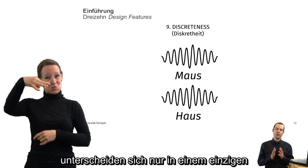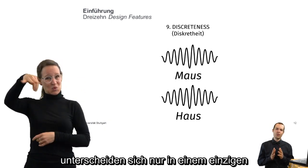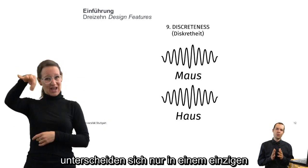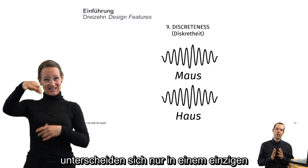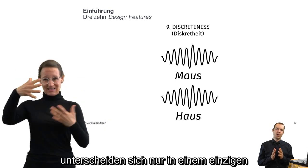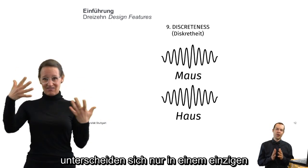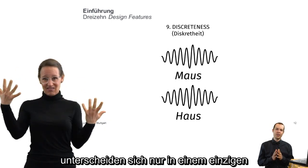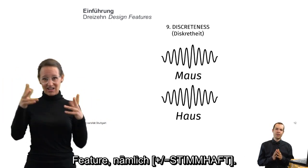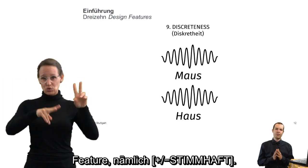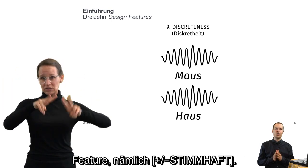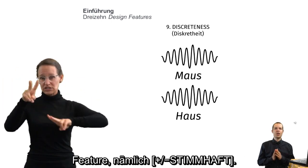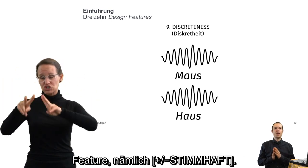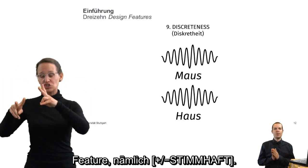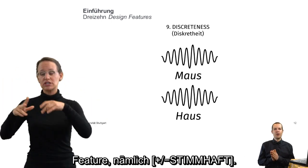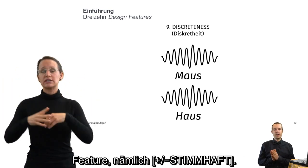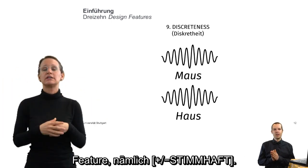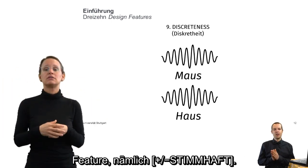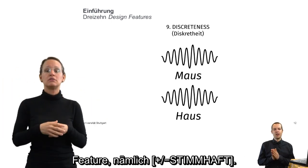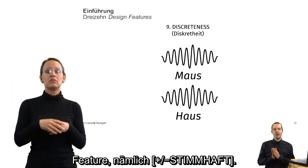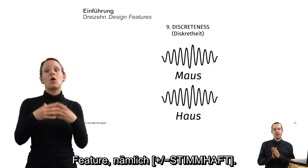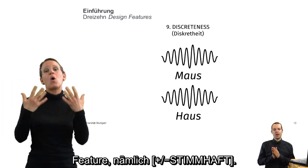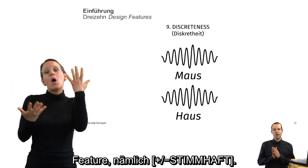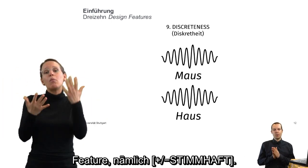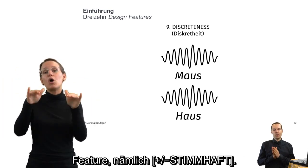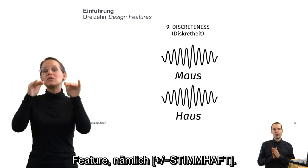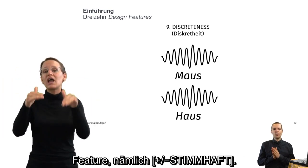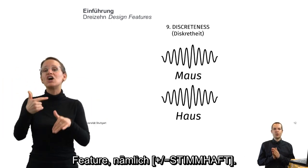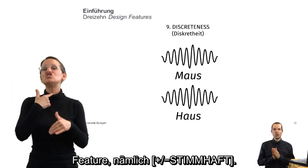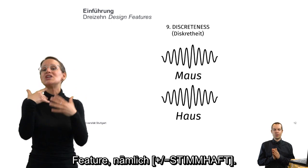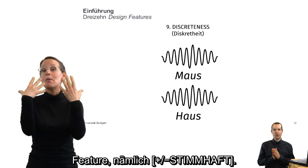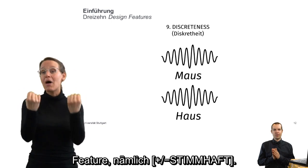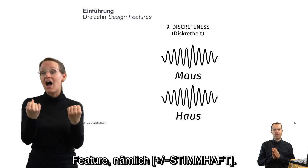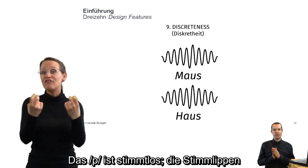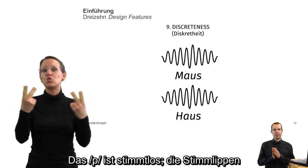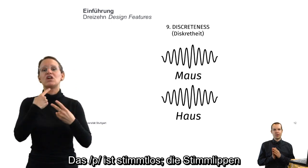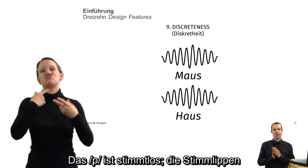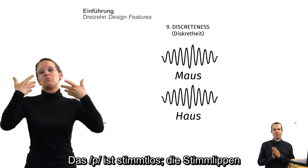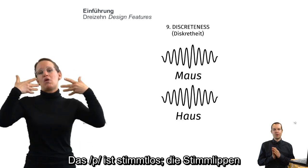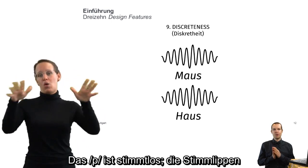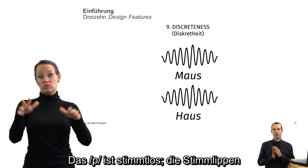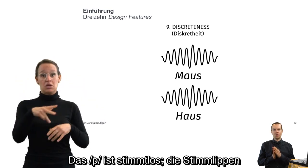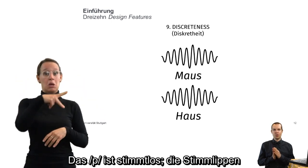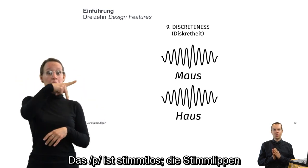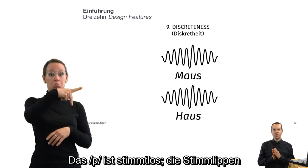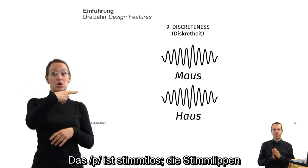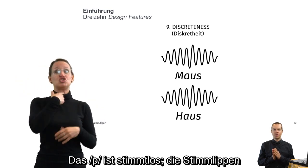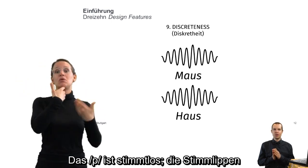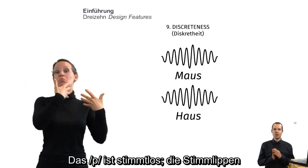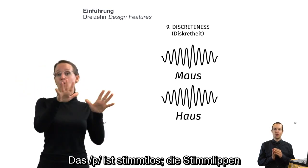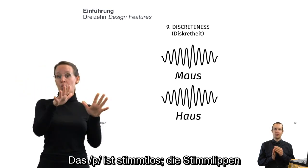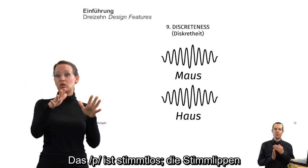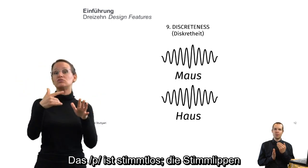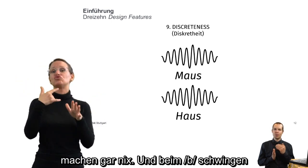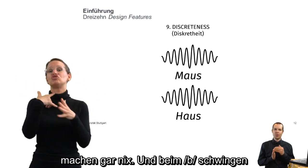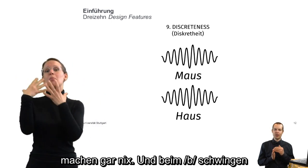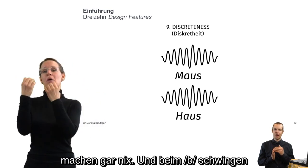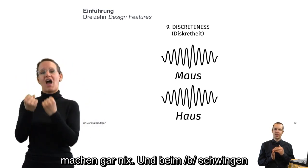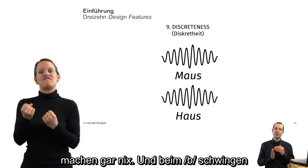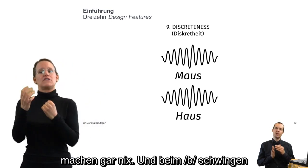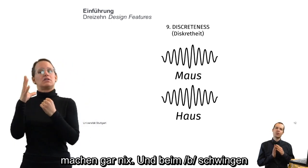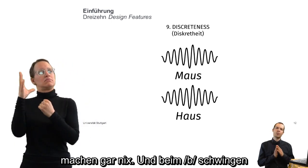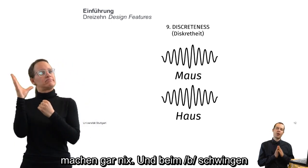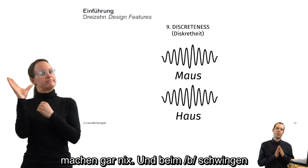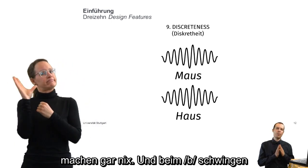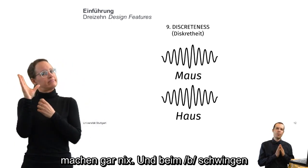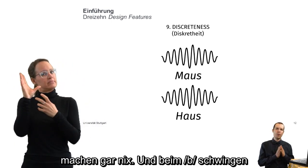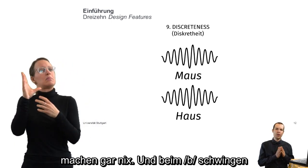unterscheiden sich nur in einem einzelnen Feature, nämlich plus minus stimmhaft. Das P ist stimmlos, die Stimmlippen machen gar